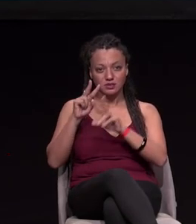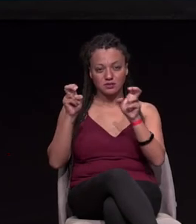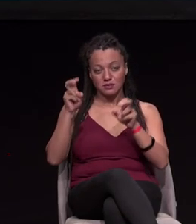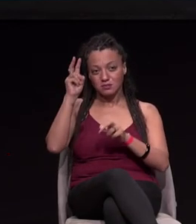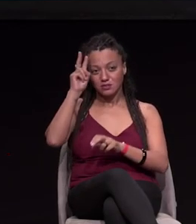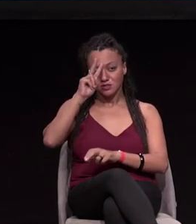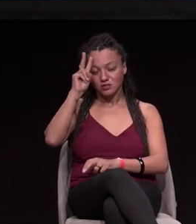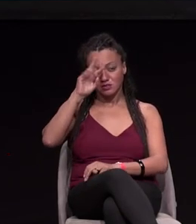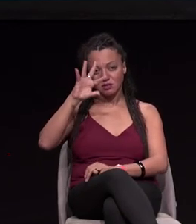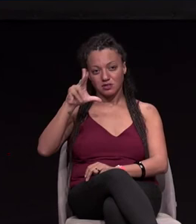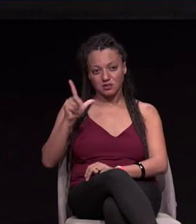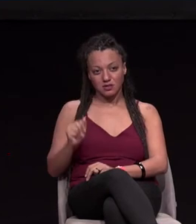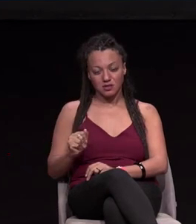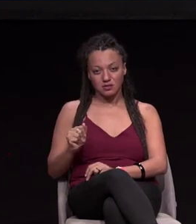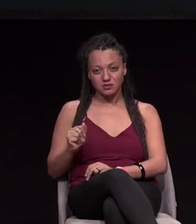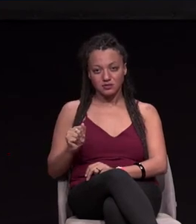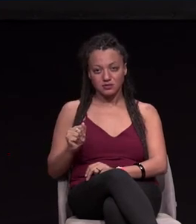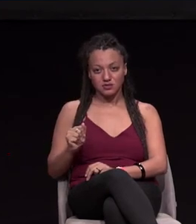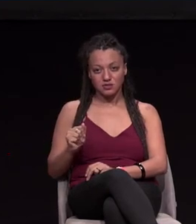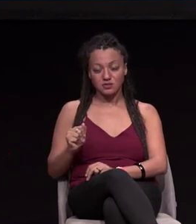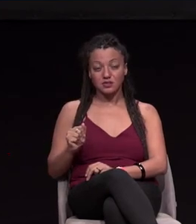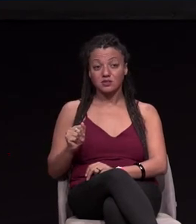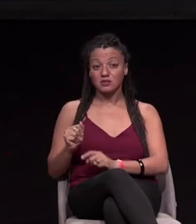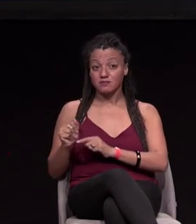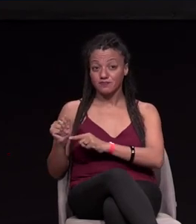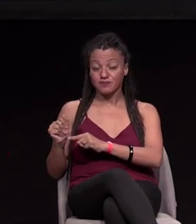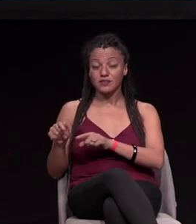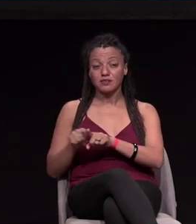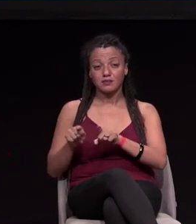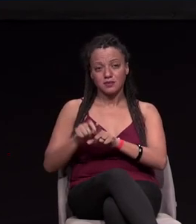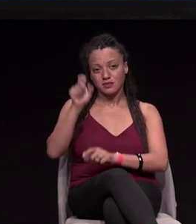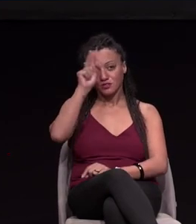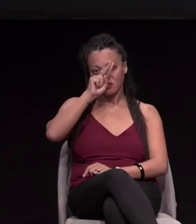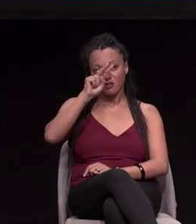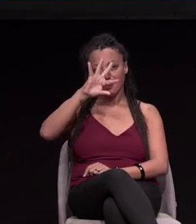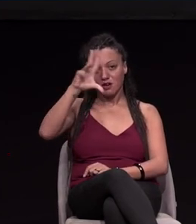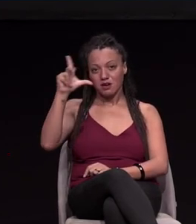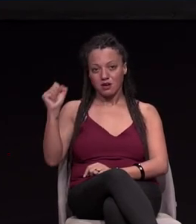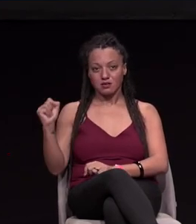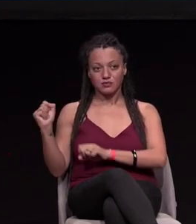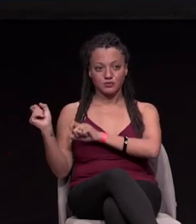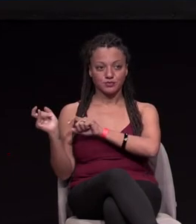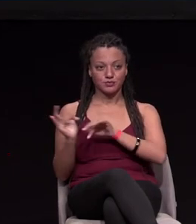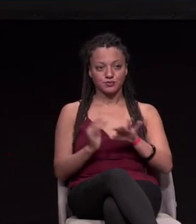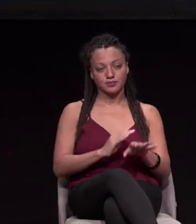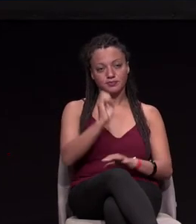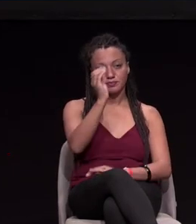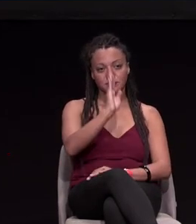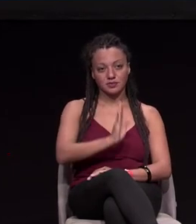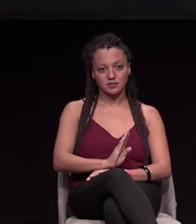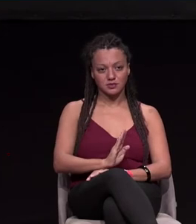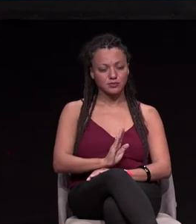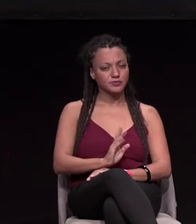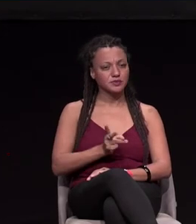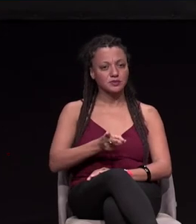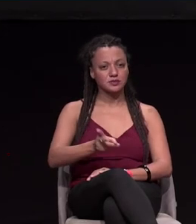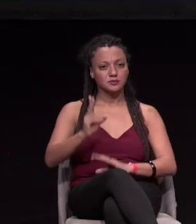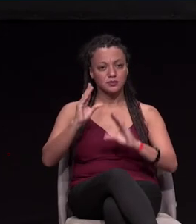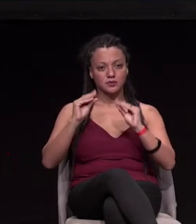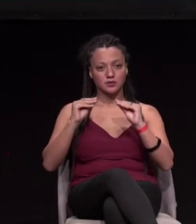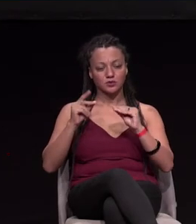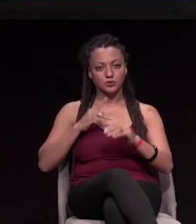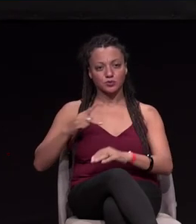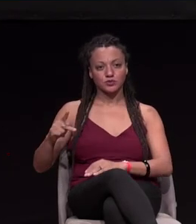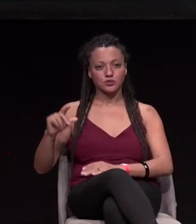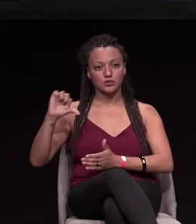história também é afro brasileira então é a noite com os professores do centro de estudos africanos